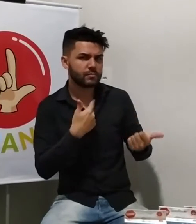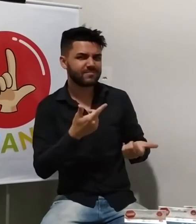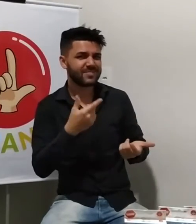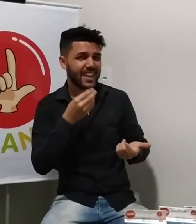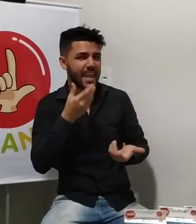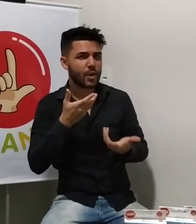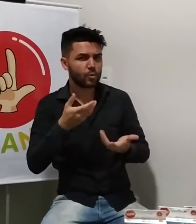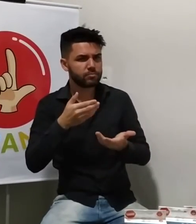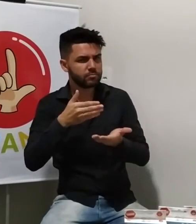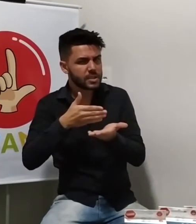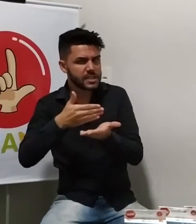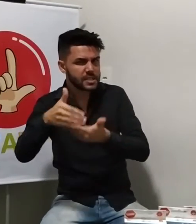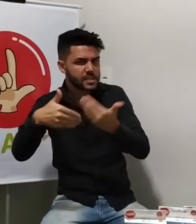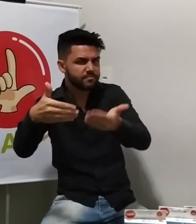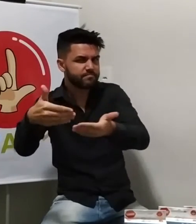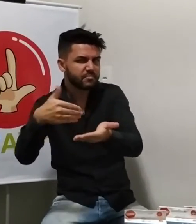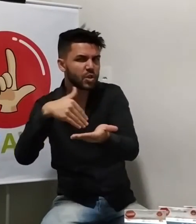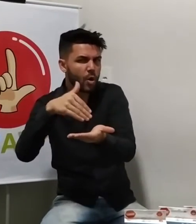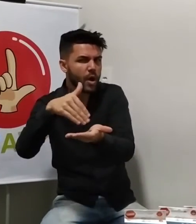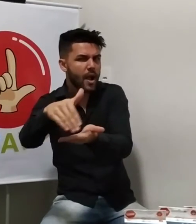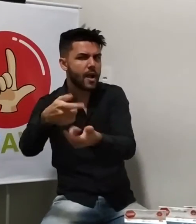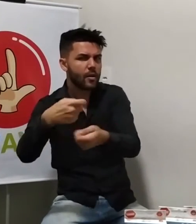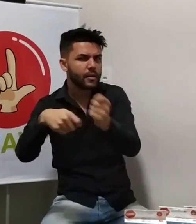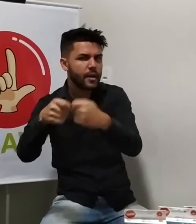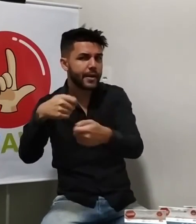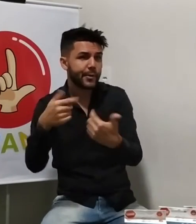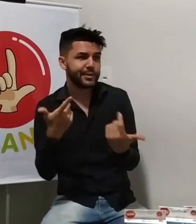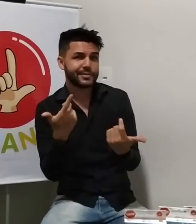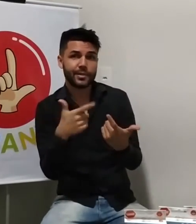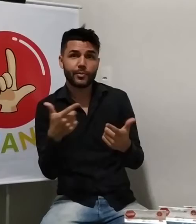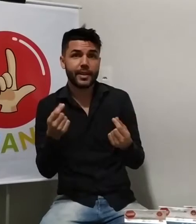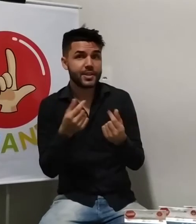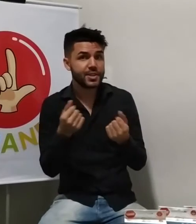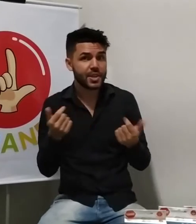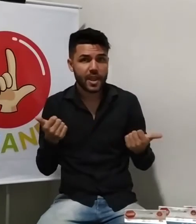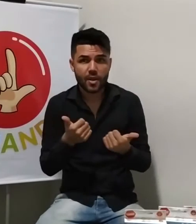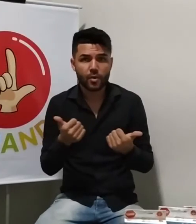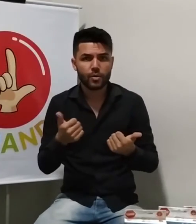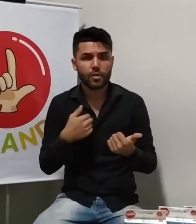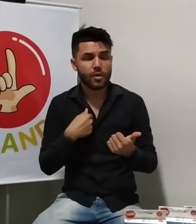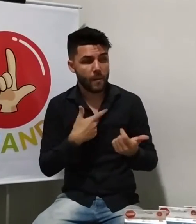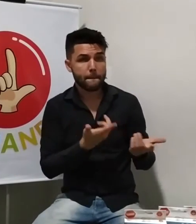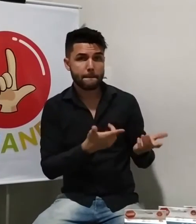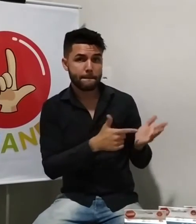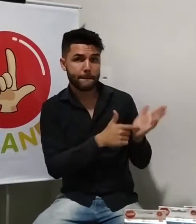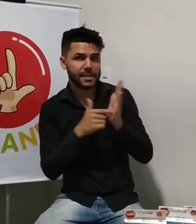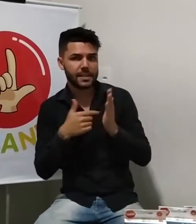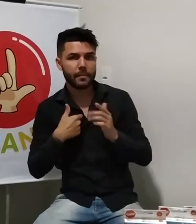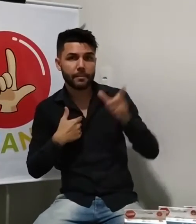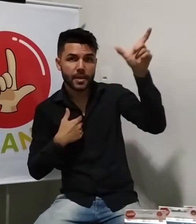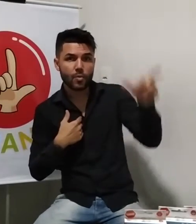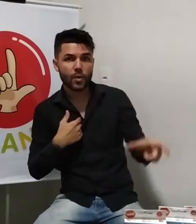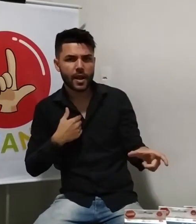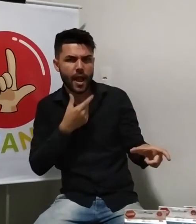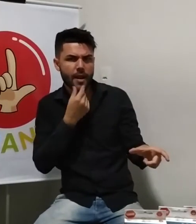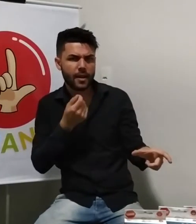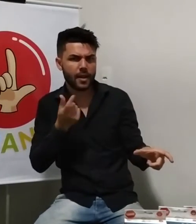ficou? Eu diluí bem, viu? Eu era bobinho de tudo também. Eles fizeram uma proposta do guardanapo. Eu lembro do Almir escrever, assim, quanto era a